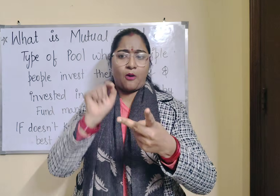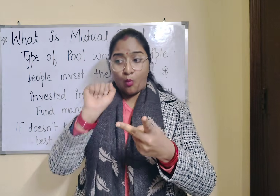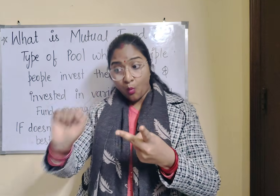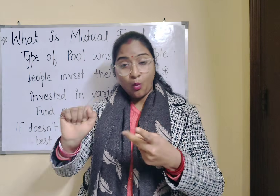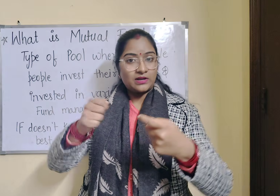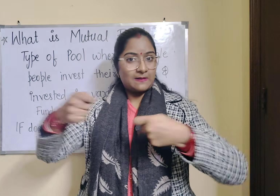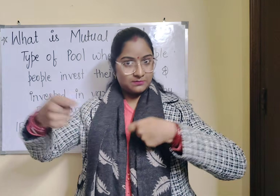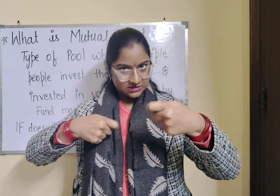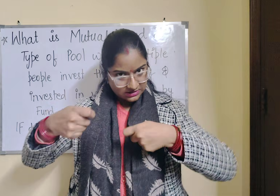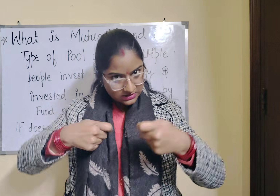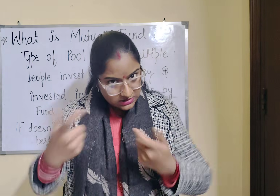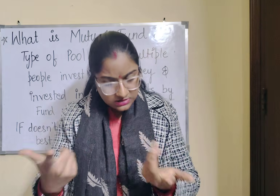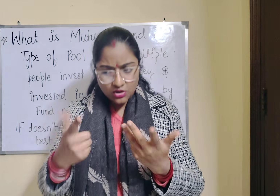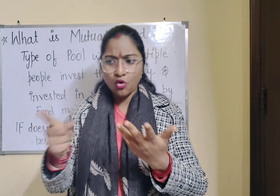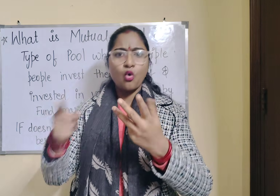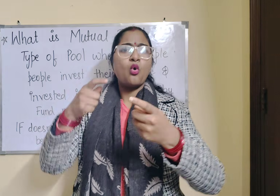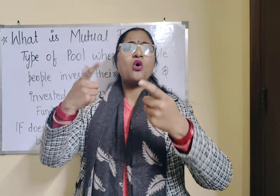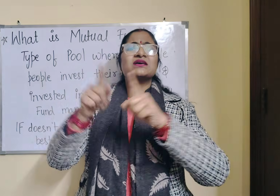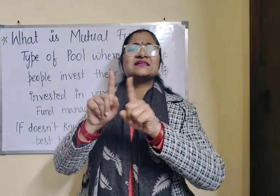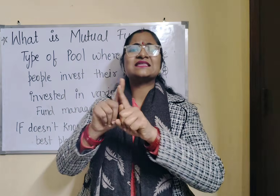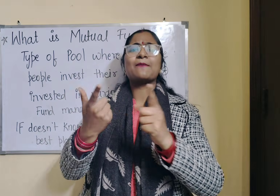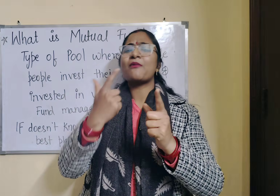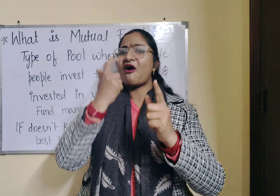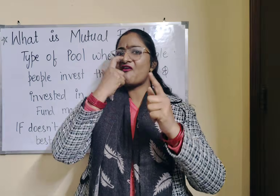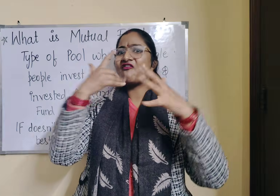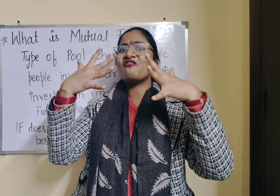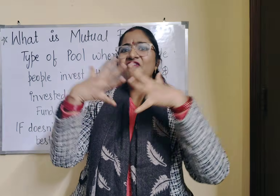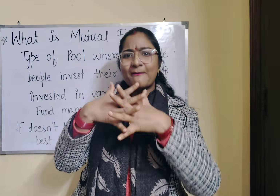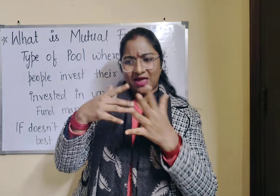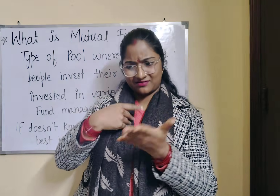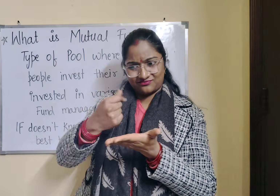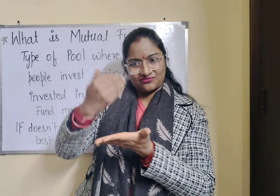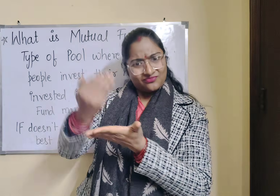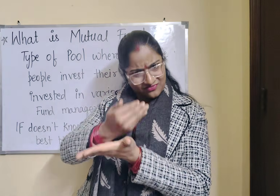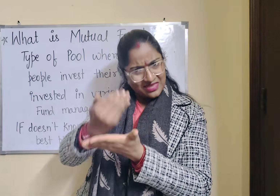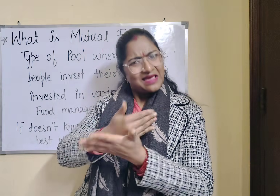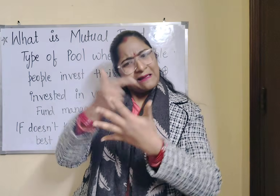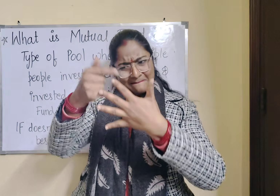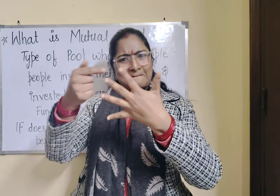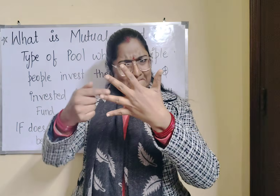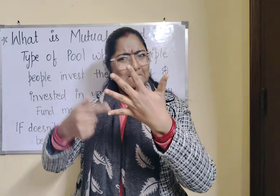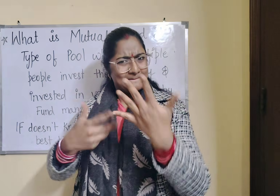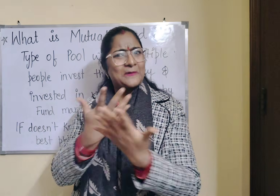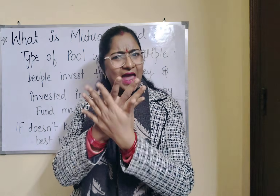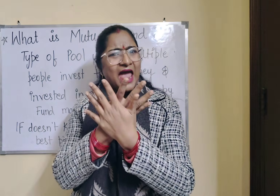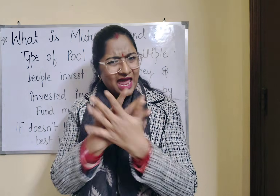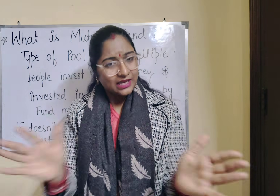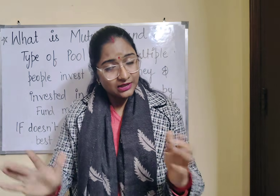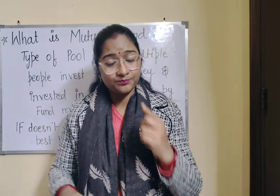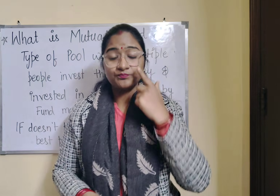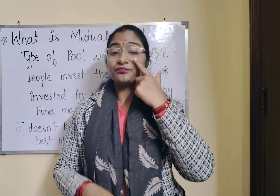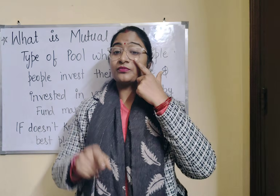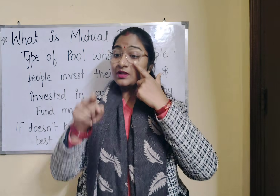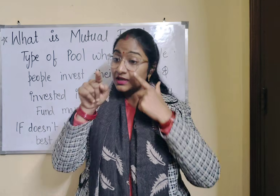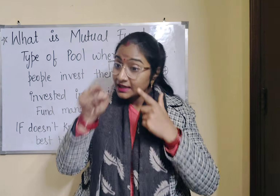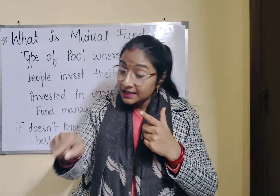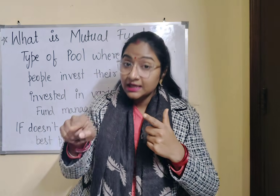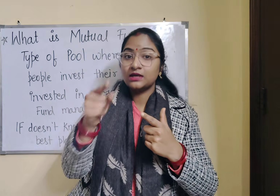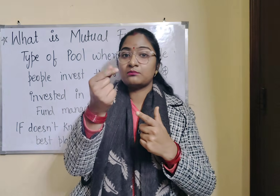कोई जॉब करता है, कोई सेल्फ एम्प्लॉयड है, किसी का अपना खुद का बिजनेस है, जैसे कोई फीमेल है सेविंग करना चाहती